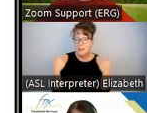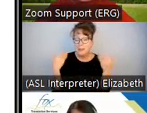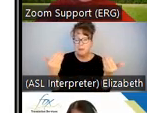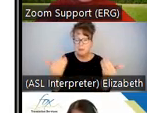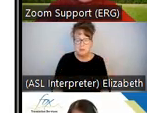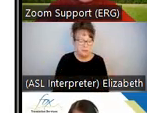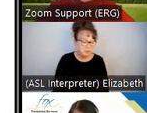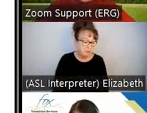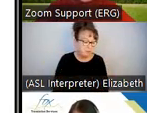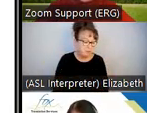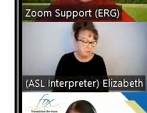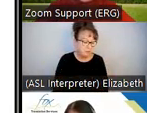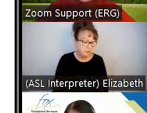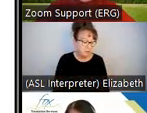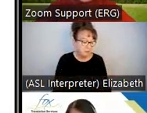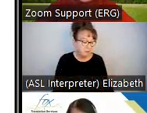Okay ahora